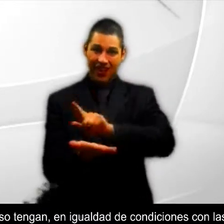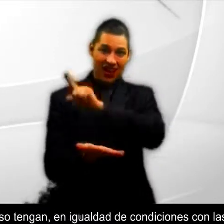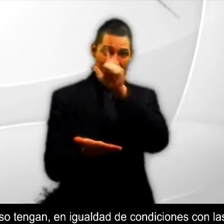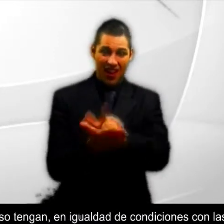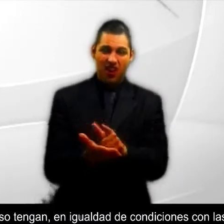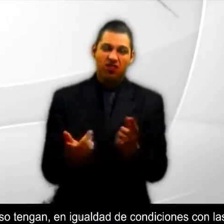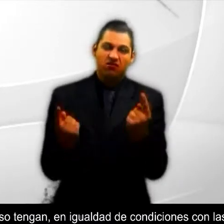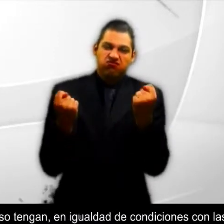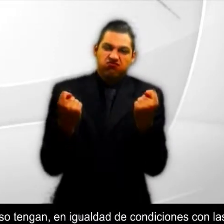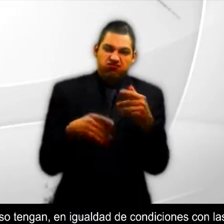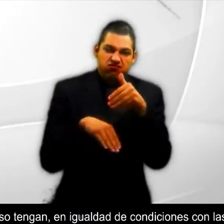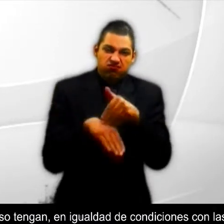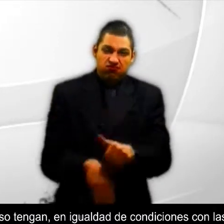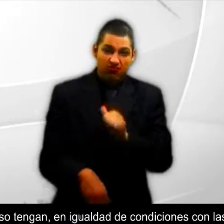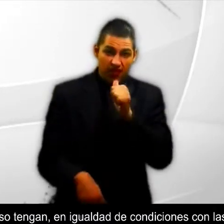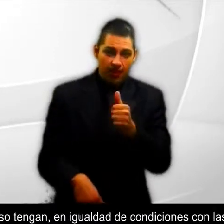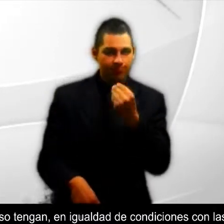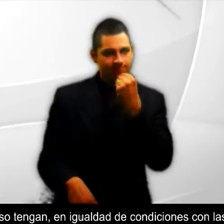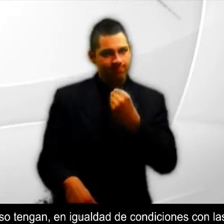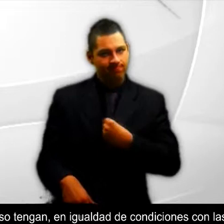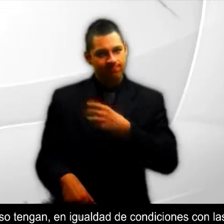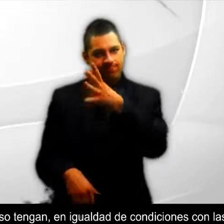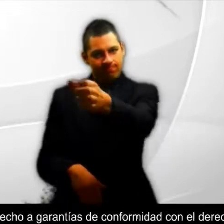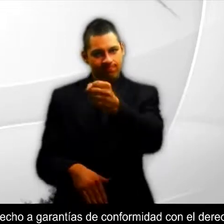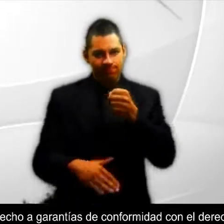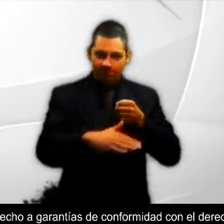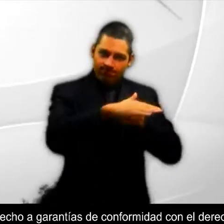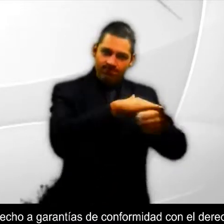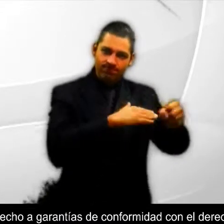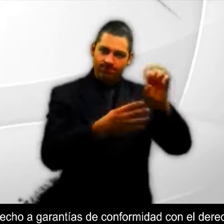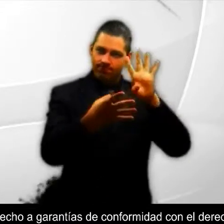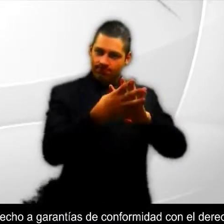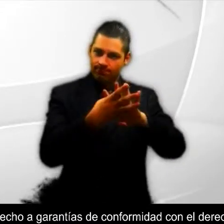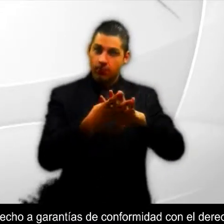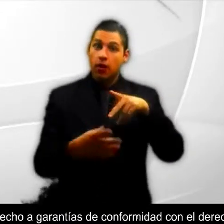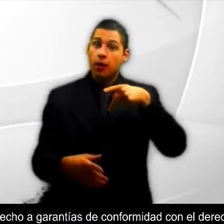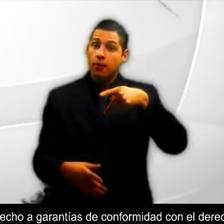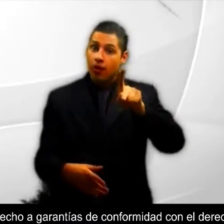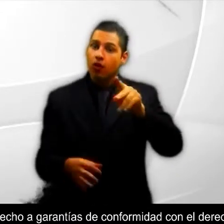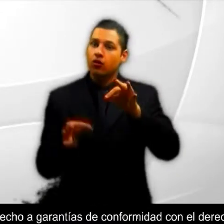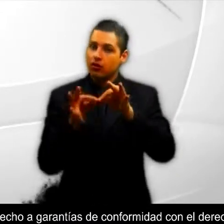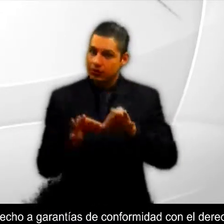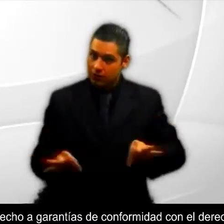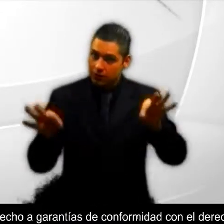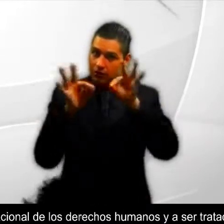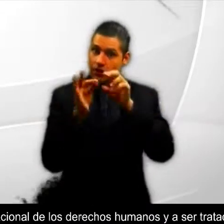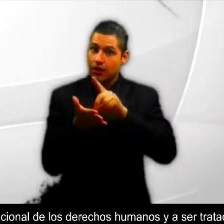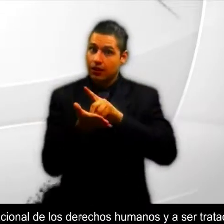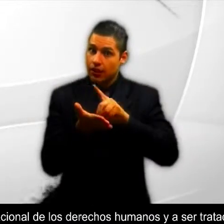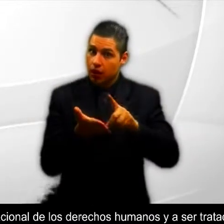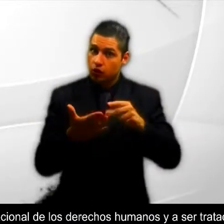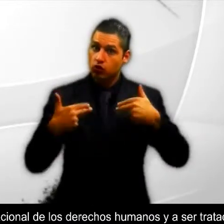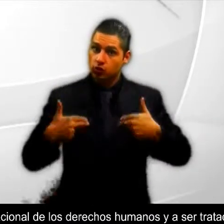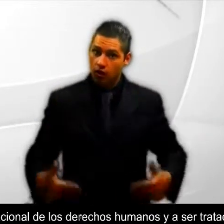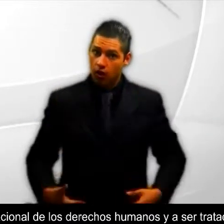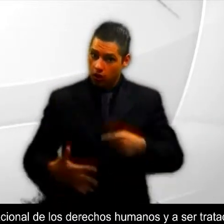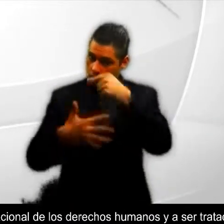tengan en igualdad de condiciones con las demás derecho a garantías de conformidad con el derecho internacional de los derechos humanos